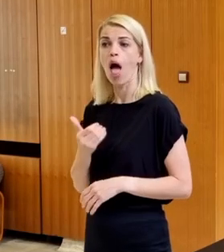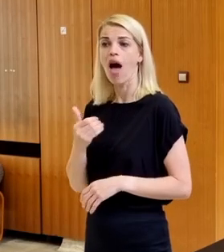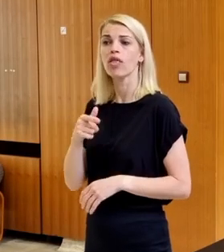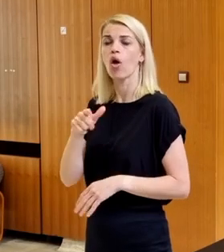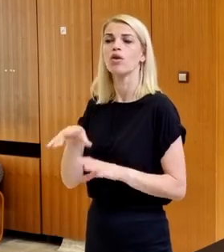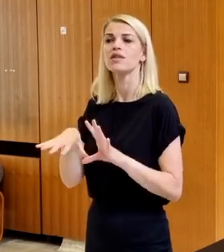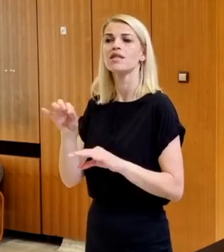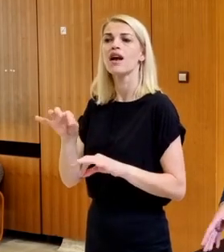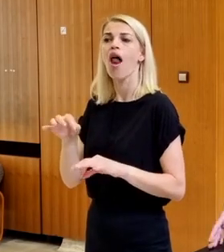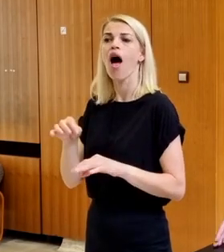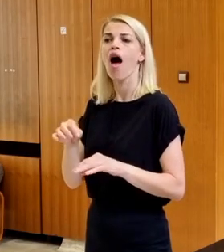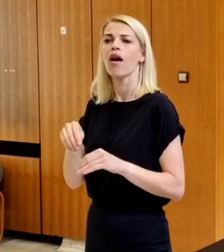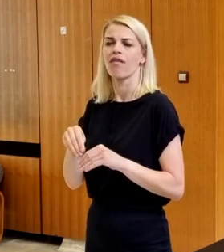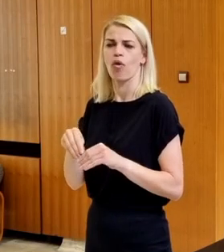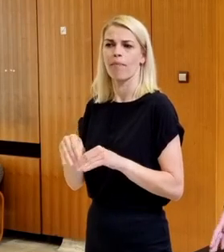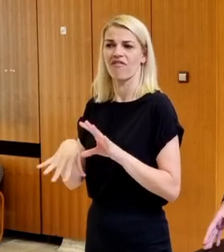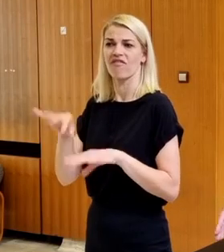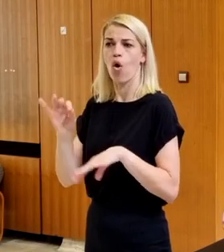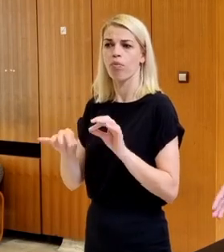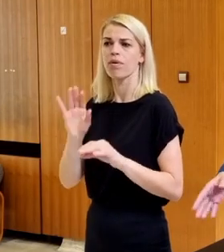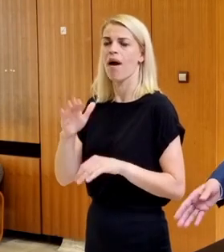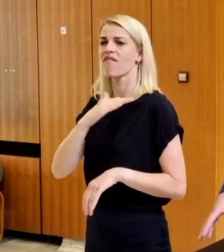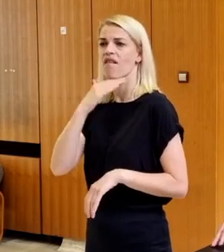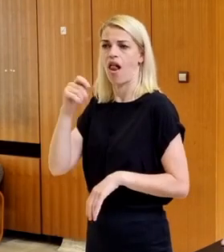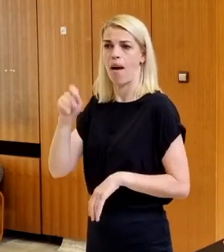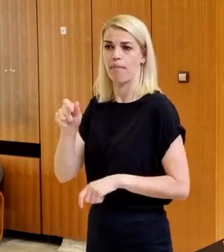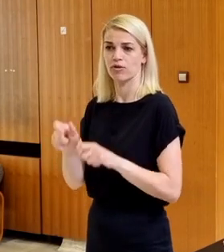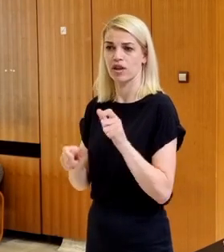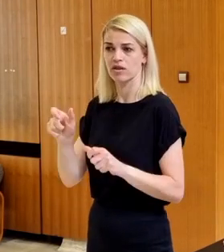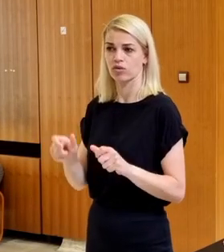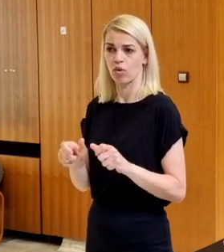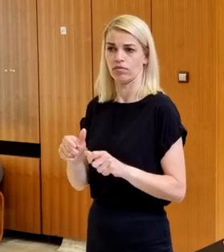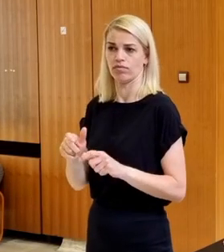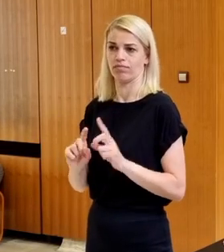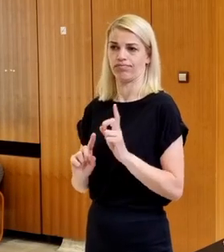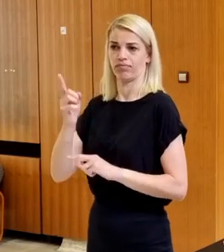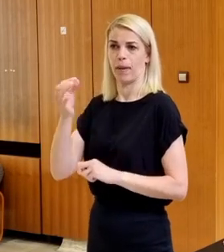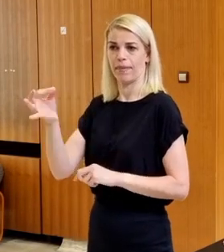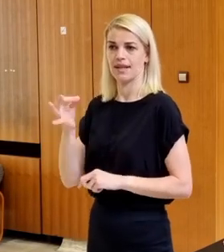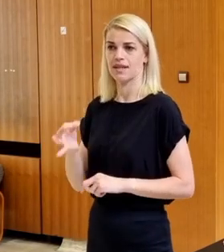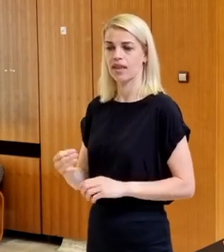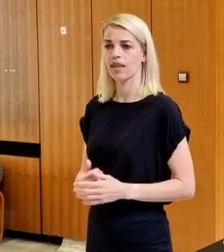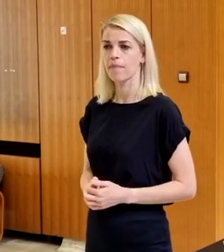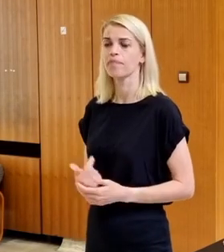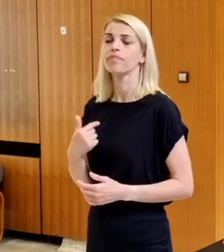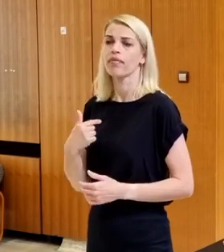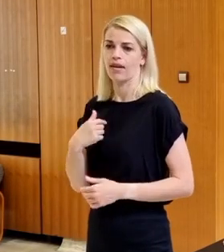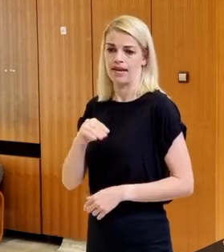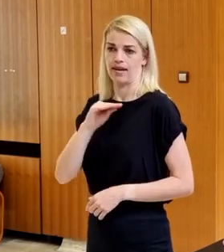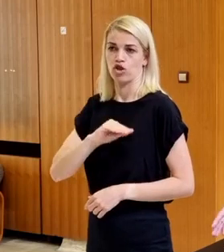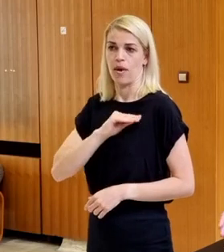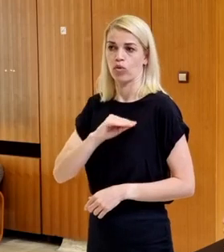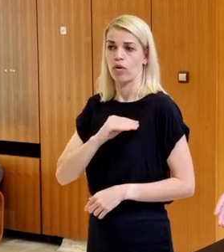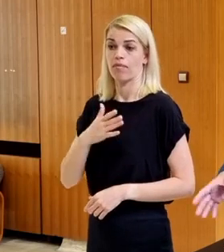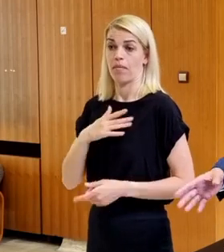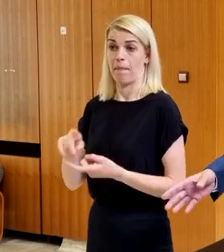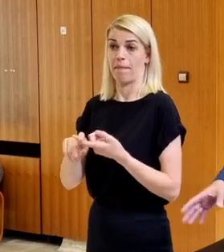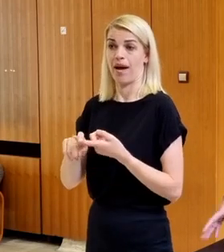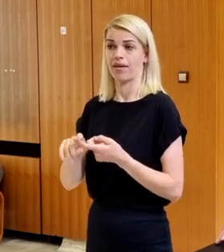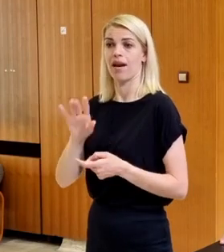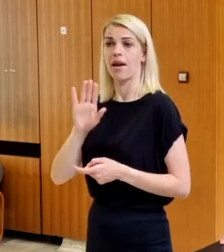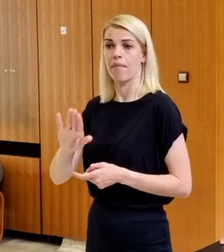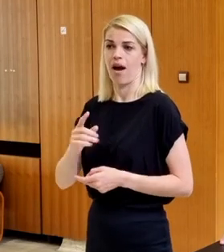vo voľbách veľa percent, má veľa poslancov, stále ešte veľa poslancov a rešpektujeme, že naši partneri majú